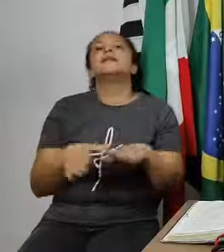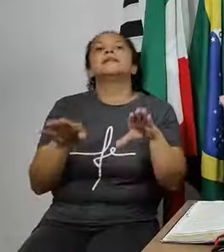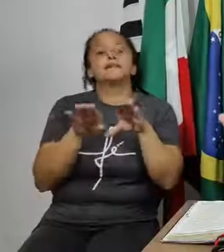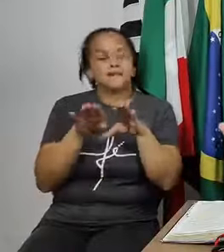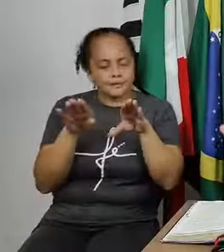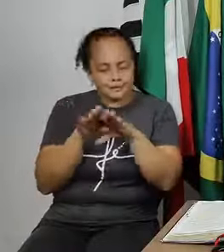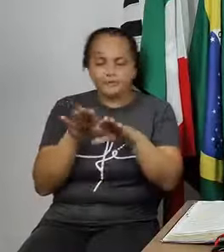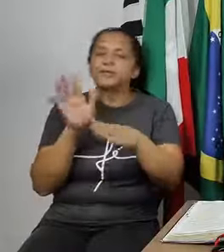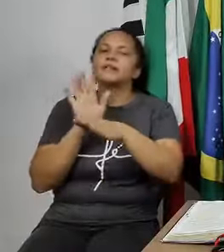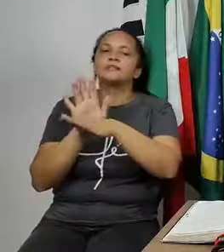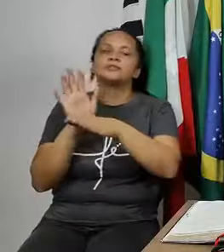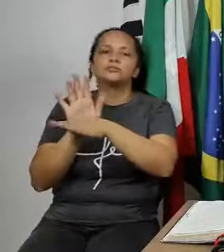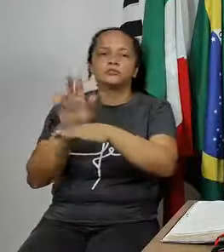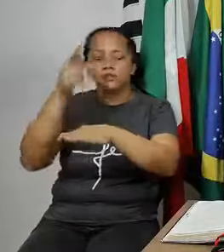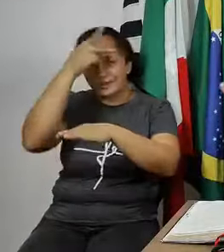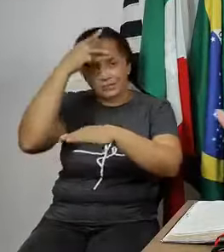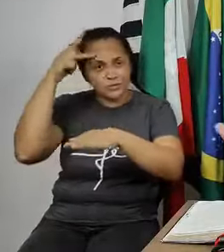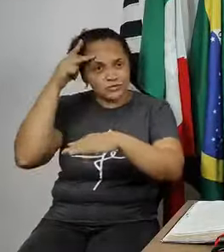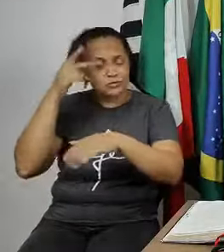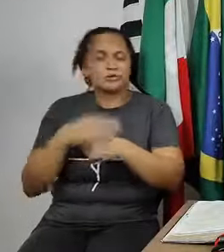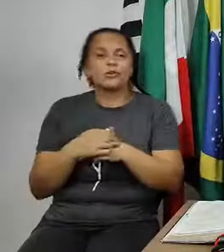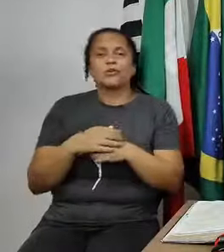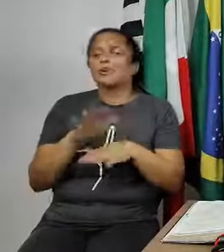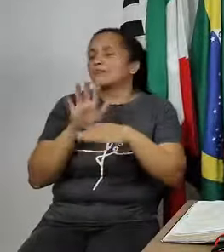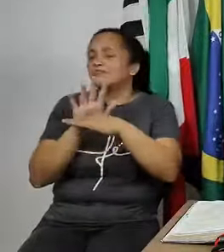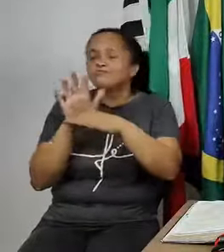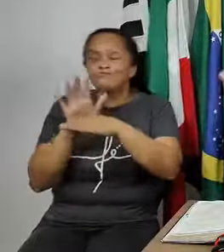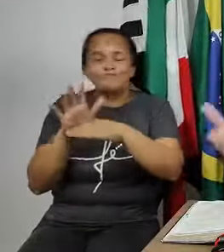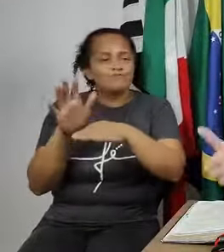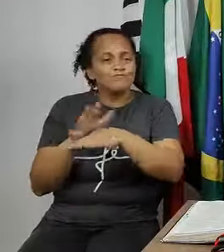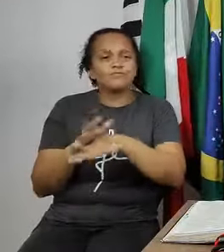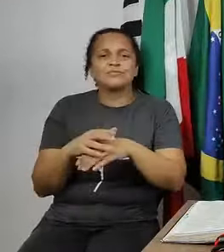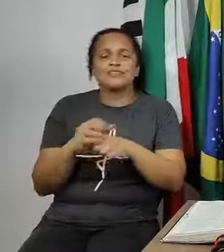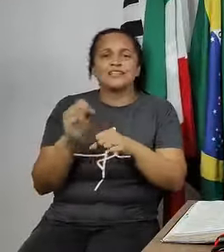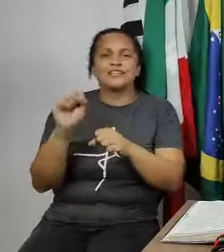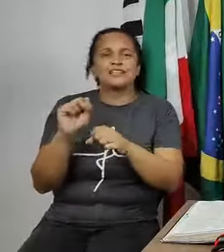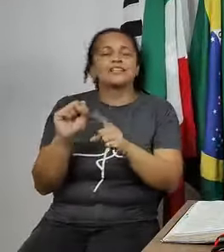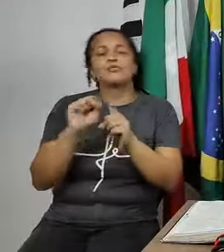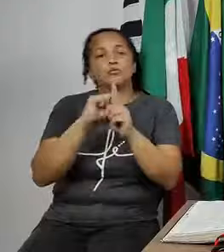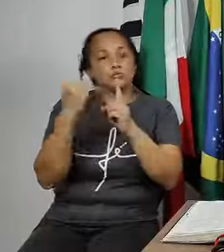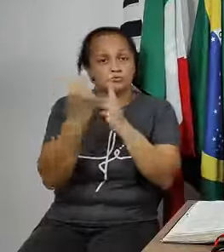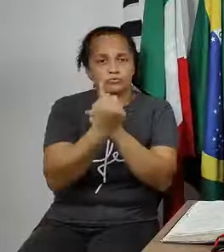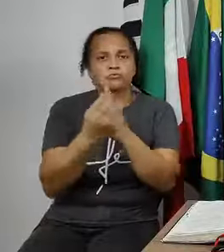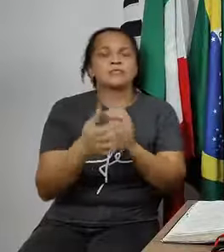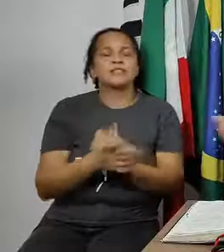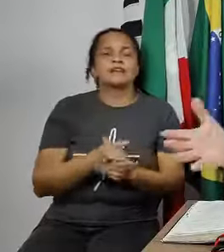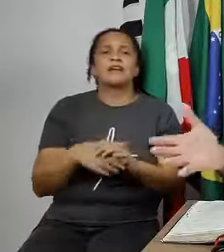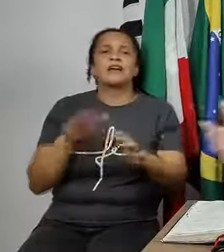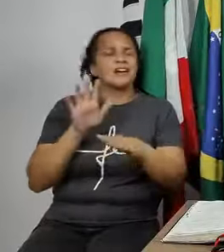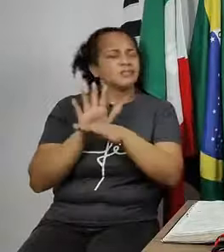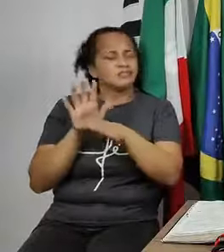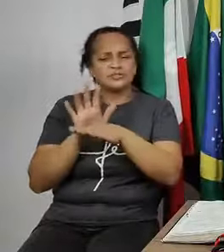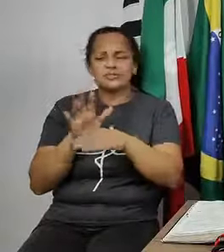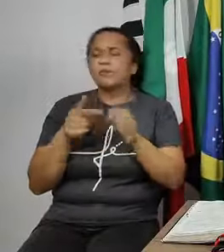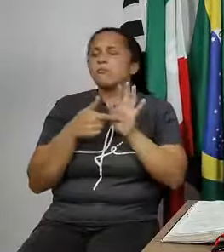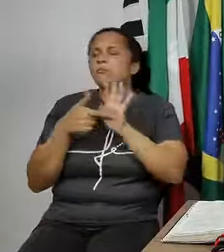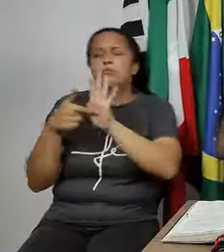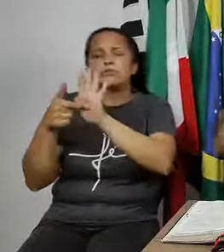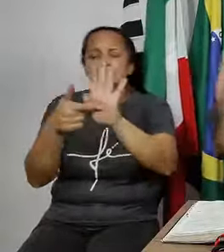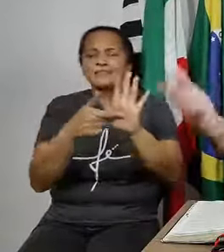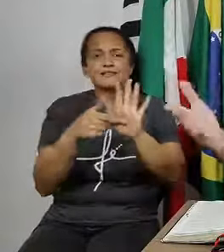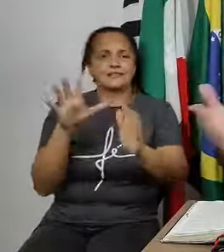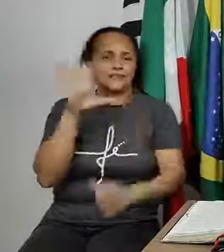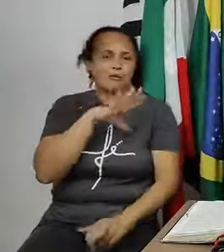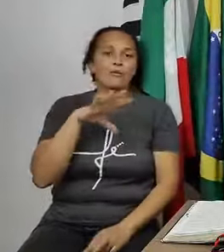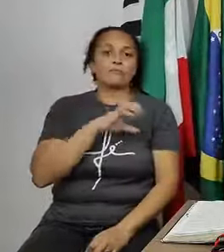o necessitado, fazer trabalhos sociais, obras humanitárias, praticar o amor de Deus,